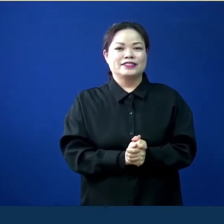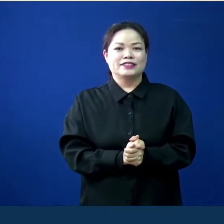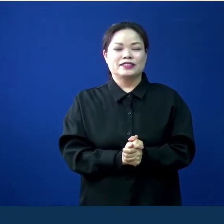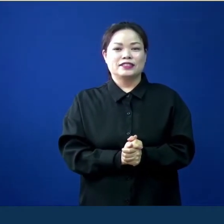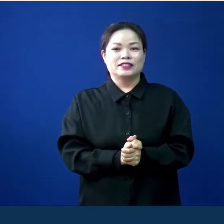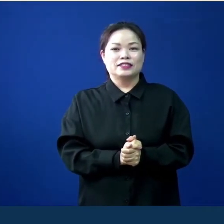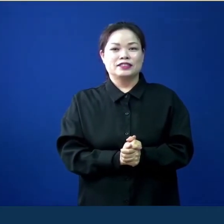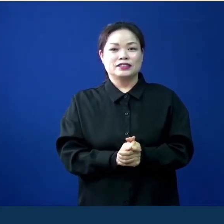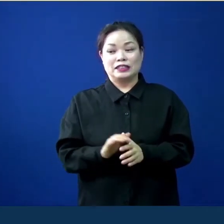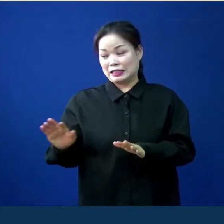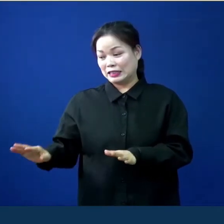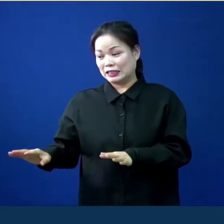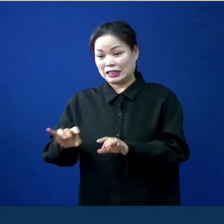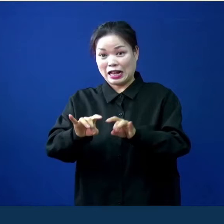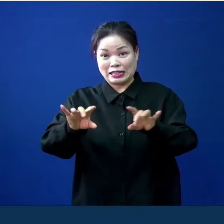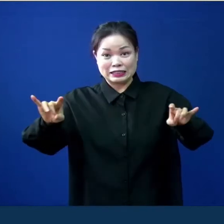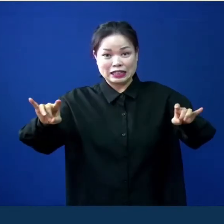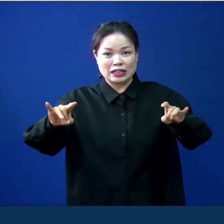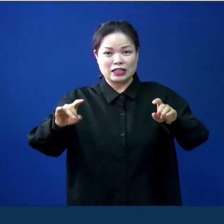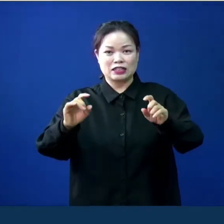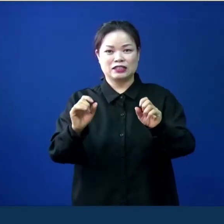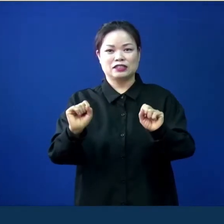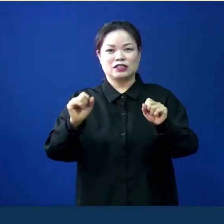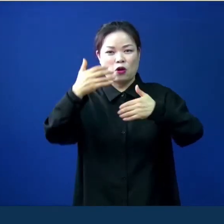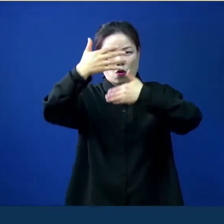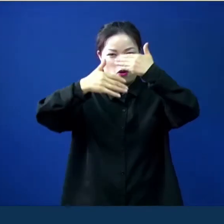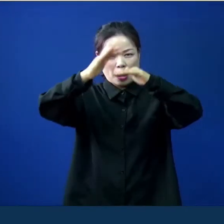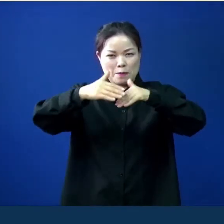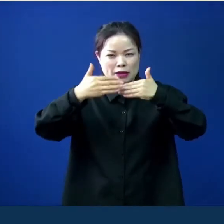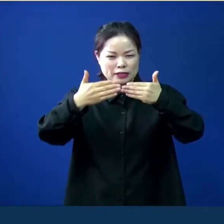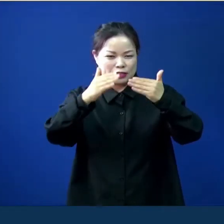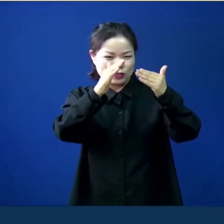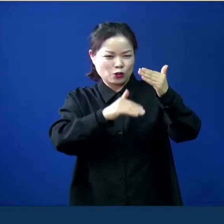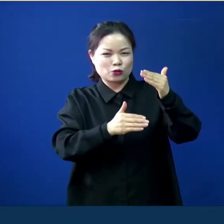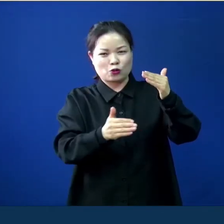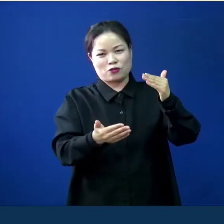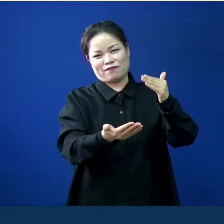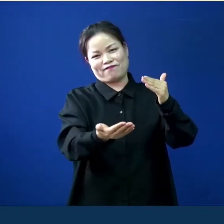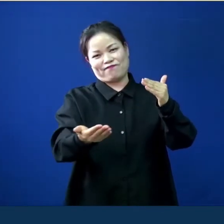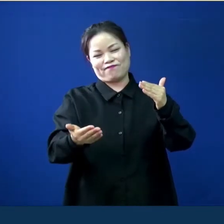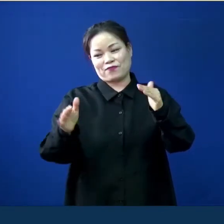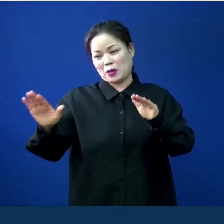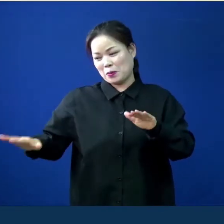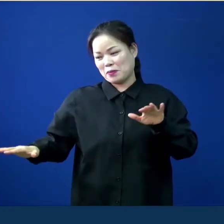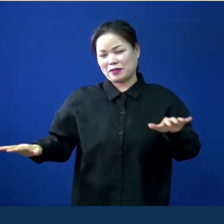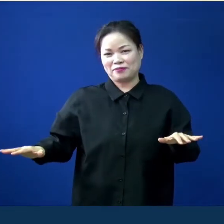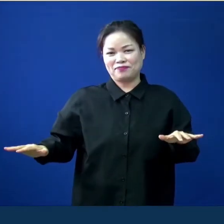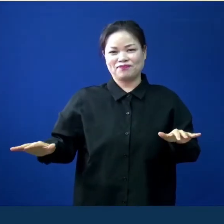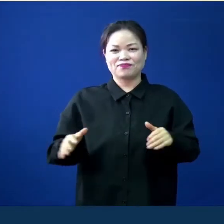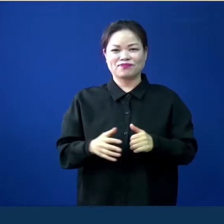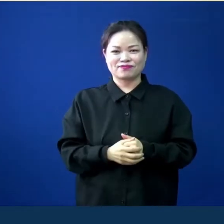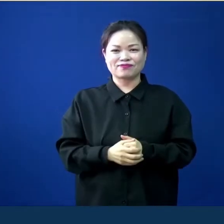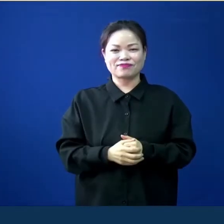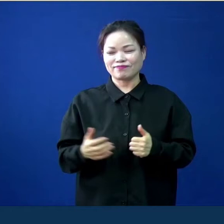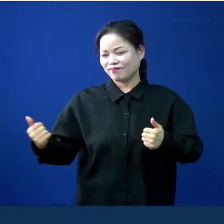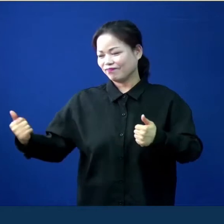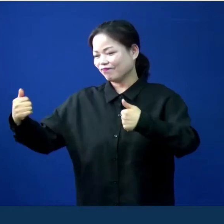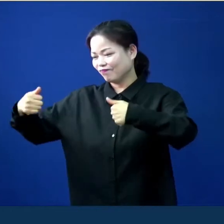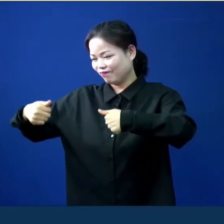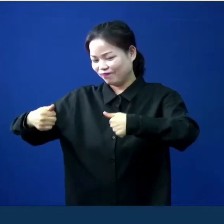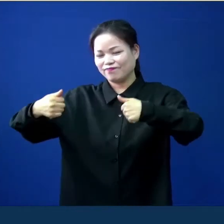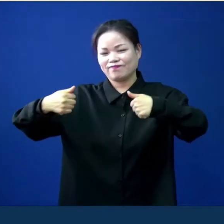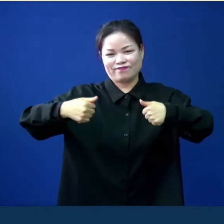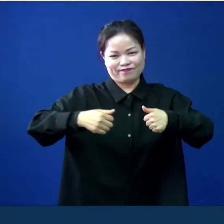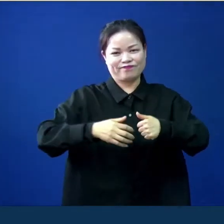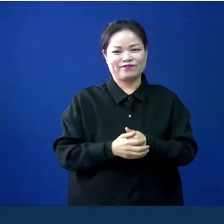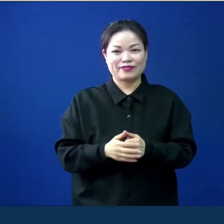우리 각장에서 우리 온라인으로 예배드리시는 사랑하는 우리 성도 여러분, 우리 옆에 분과 한번 인사하도록